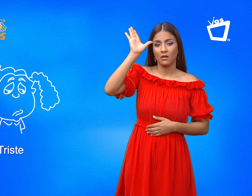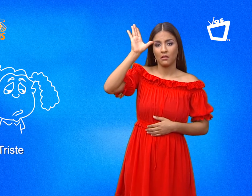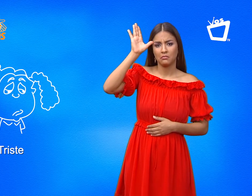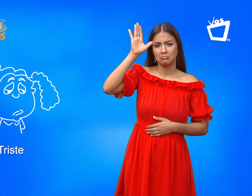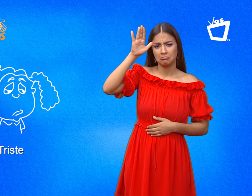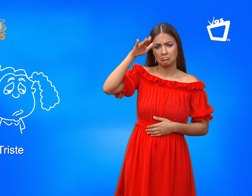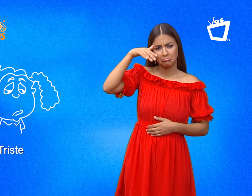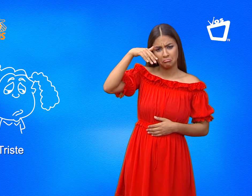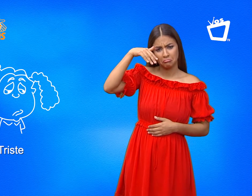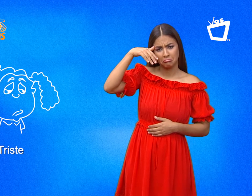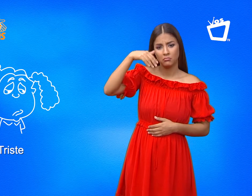triste